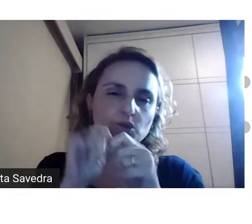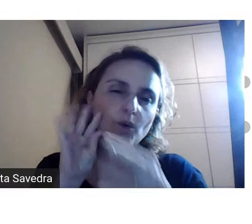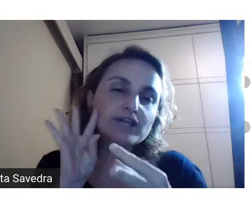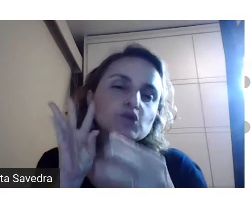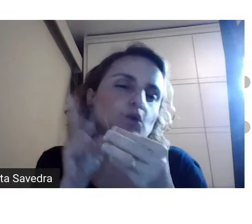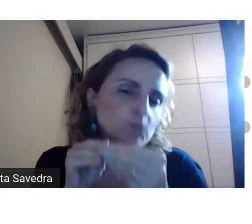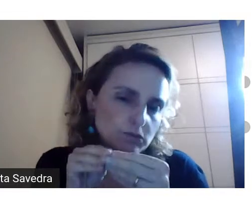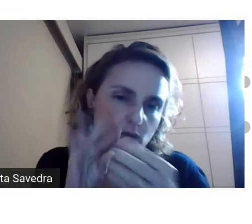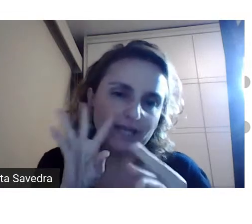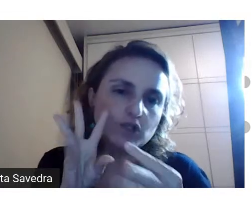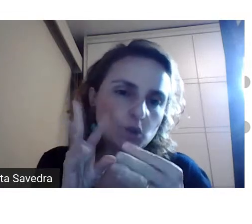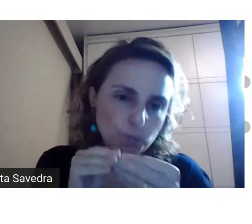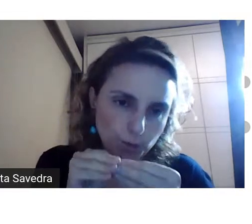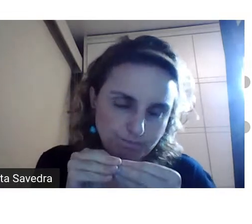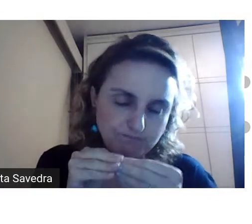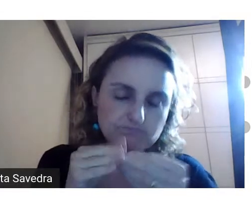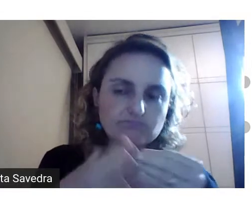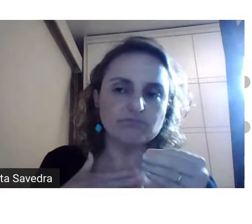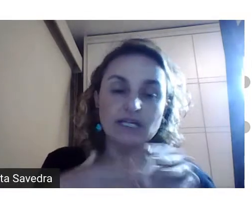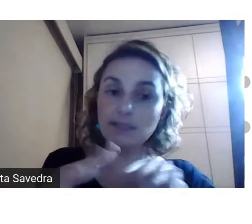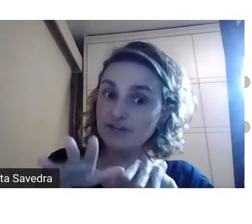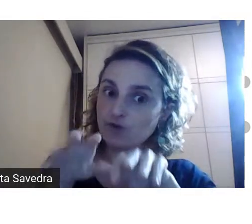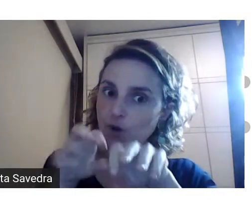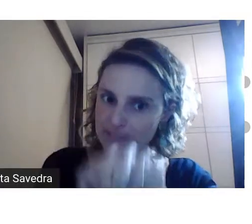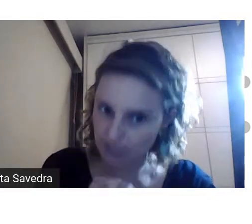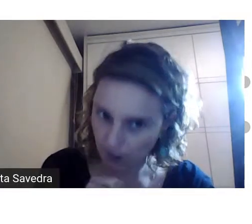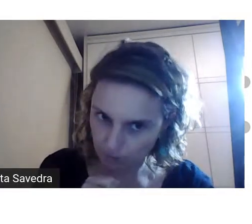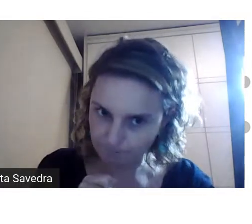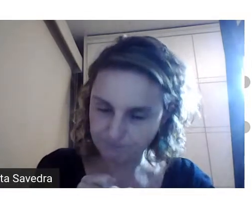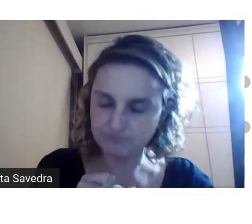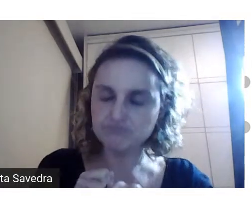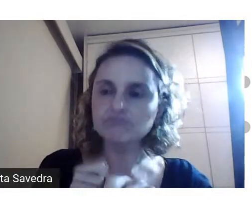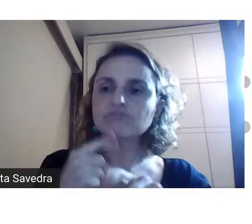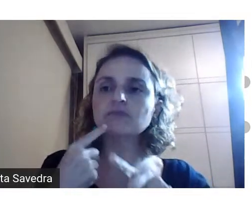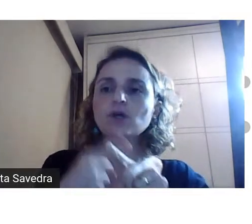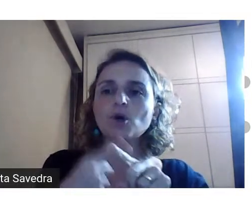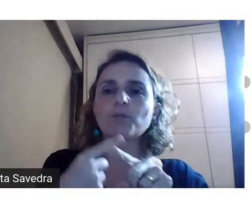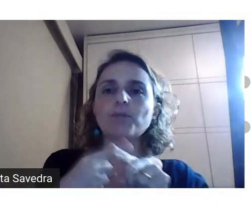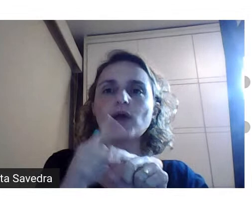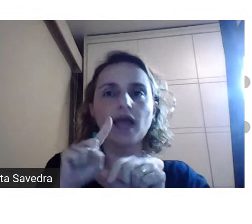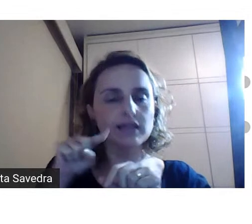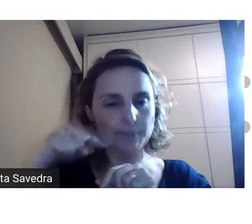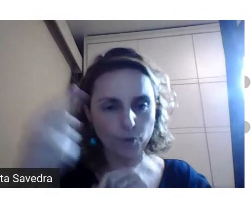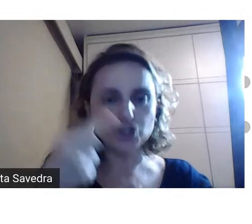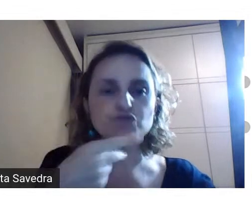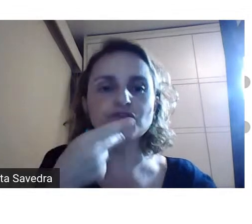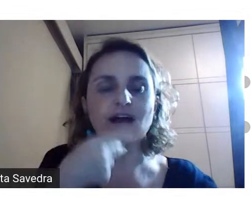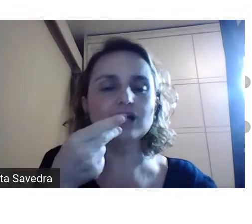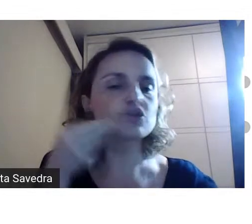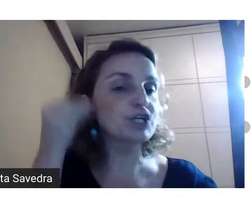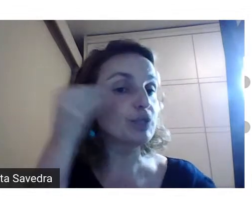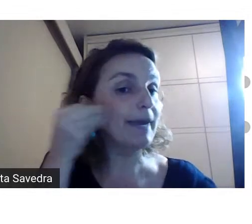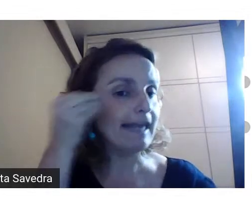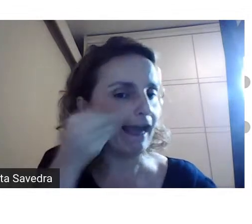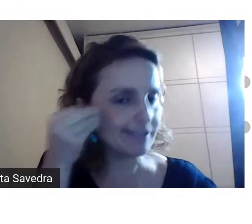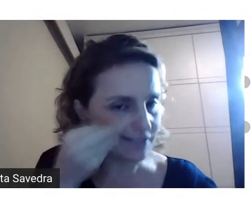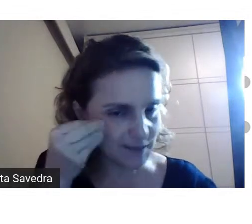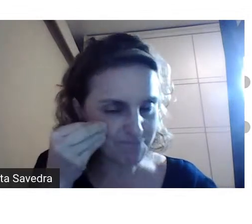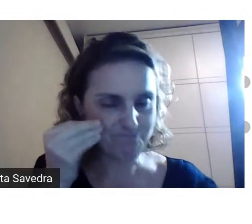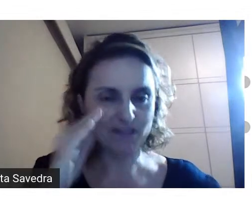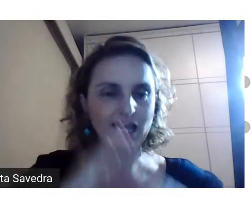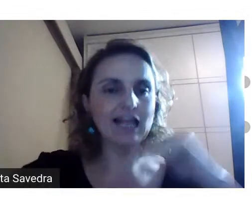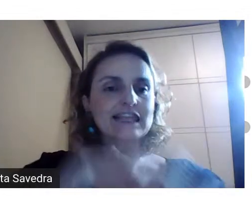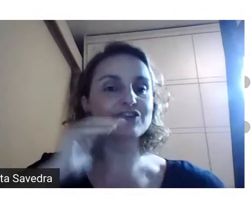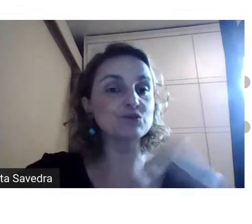Oi eu gostaria de começar fazendo uma um resumo sobre a minha formação bom